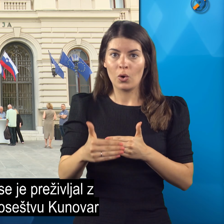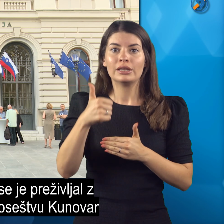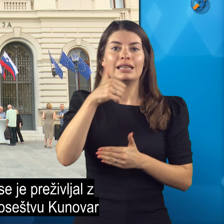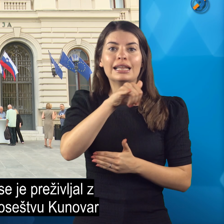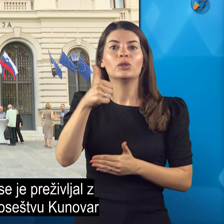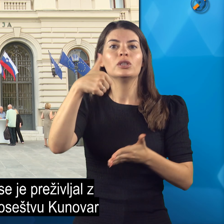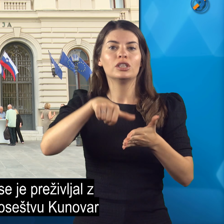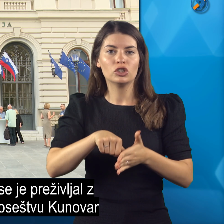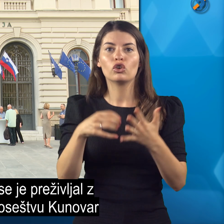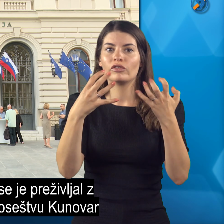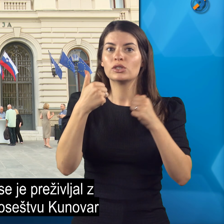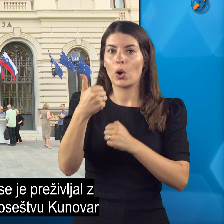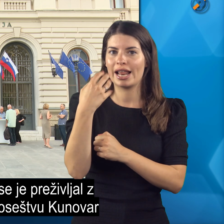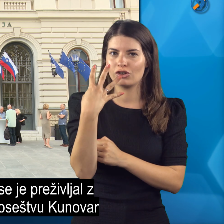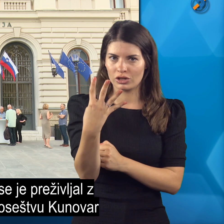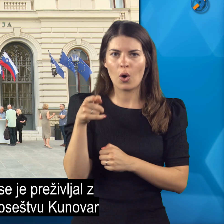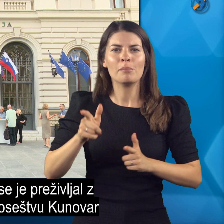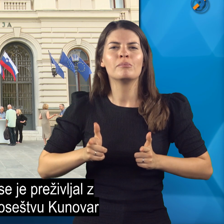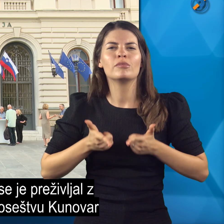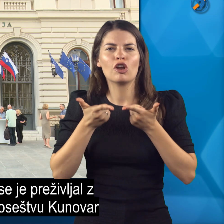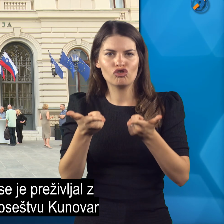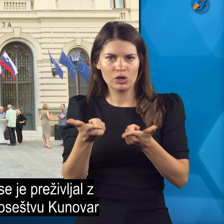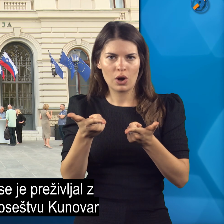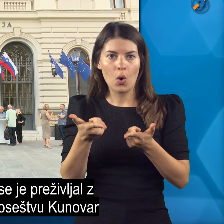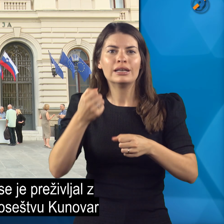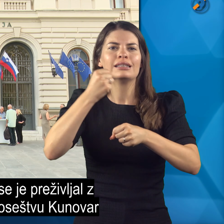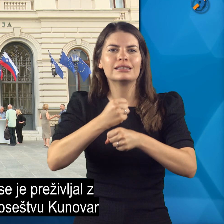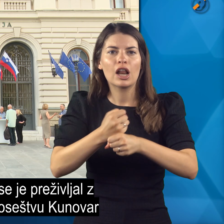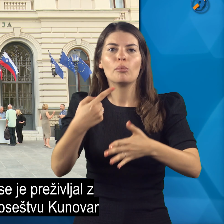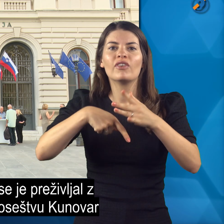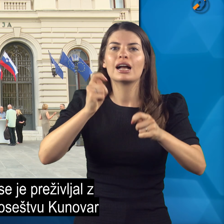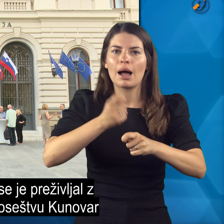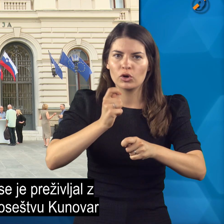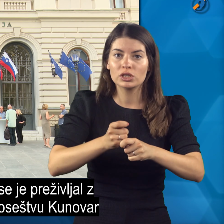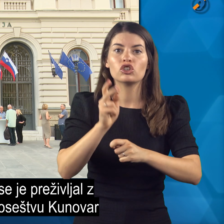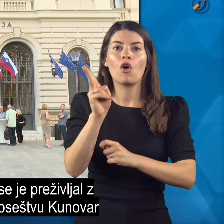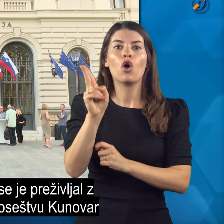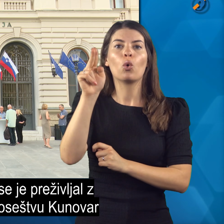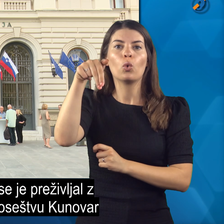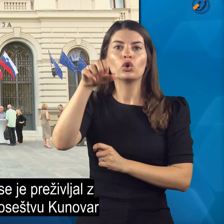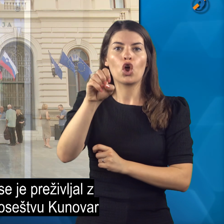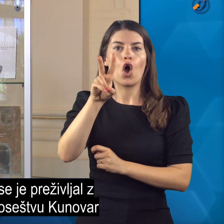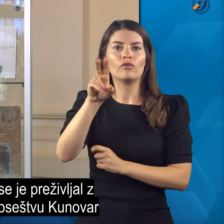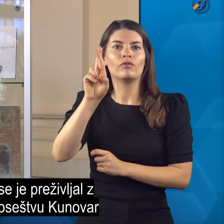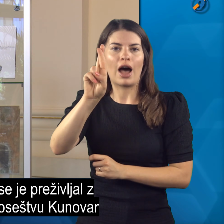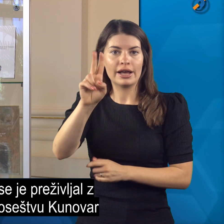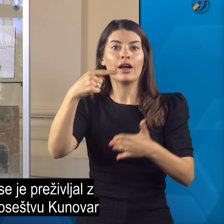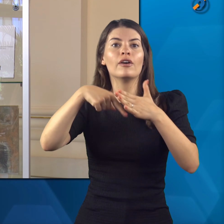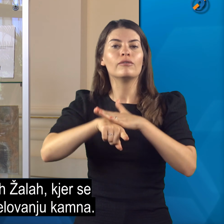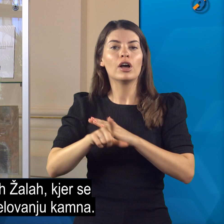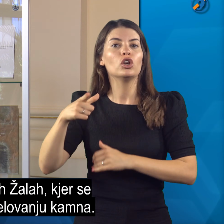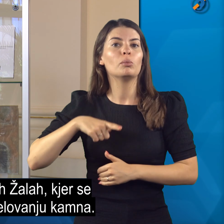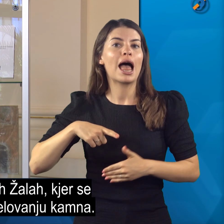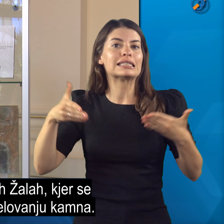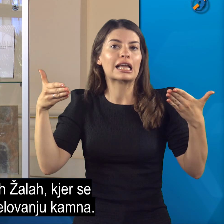Po letu 1941 se je preživljal z delom v kamnoseštvu Kunovar na Ljubljanskih Žalah, kjer se je izuril v obdelovanju